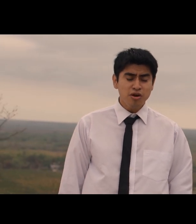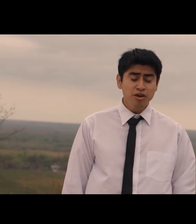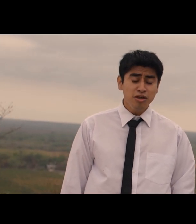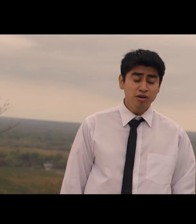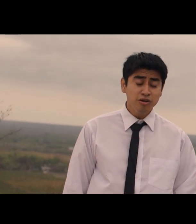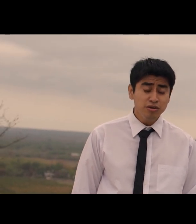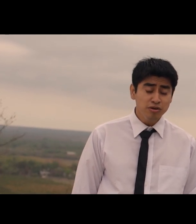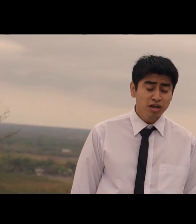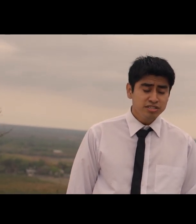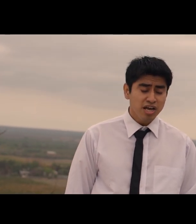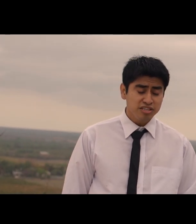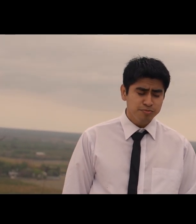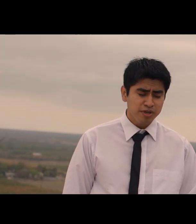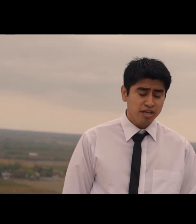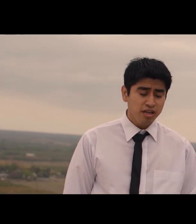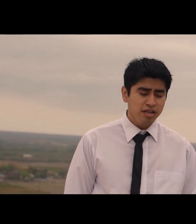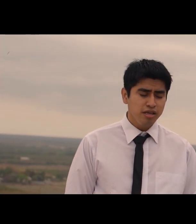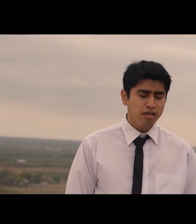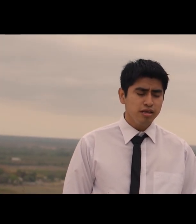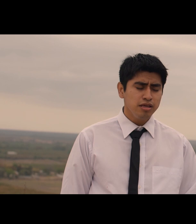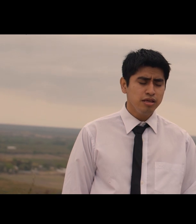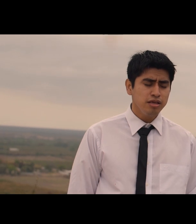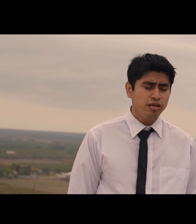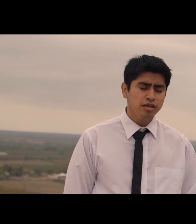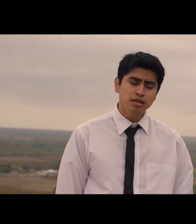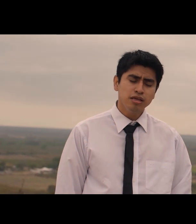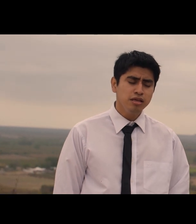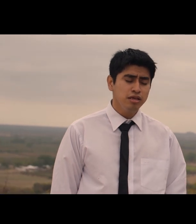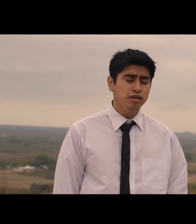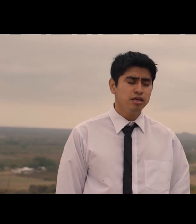y ya es feliz